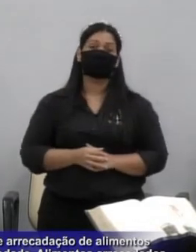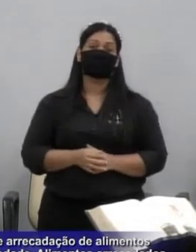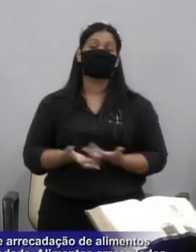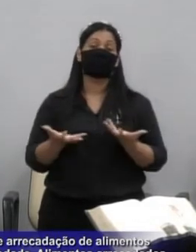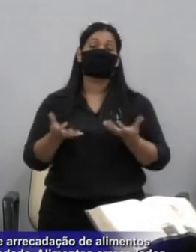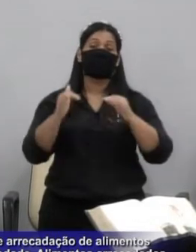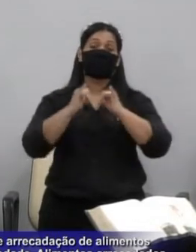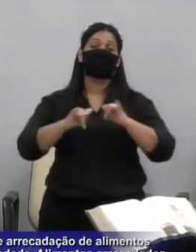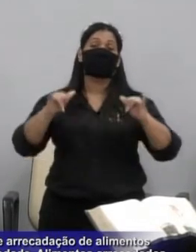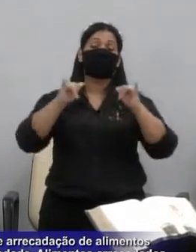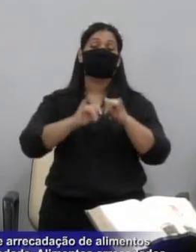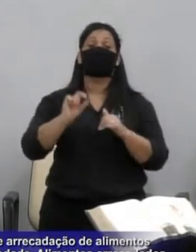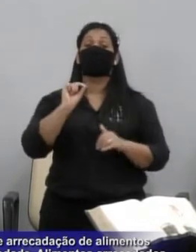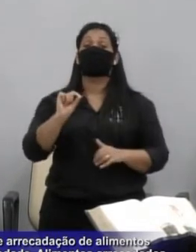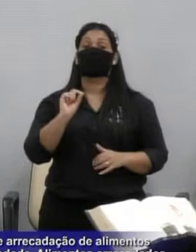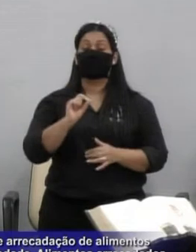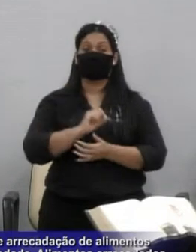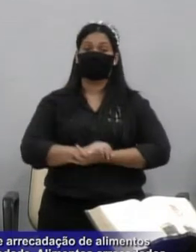dizer que